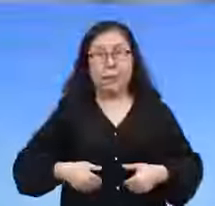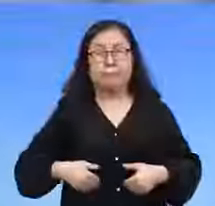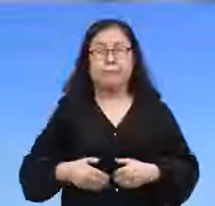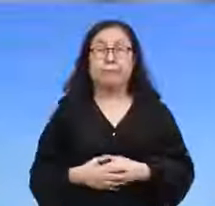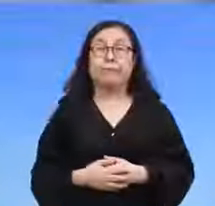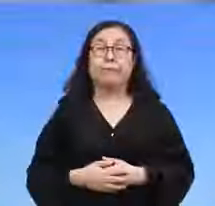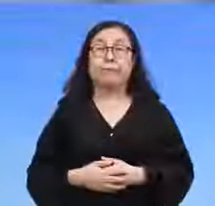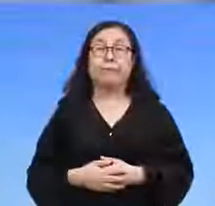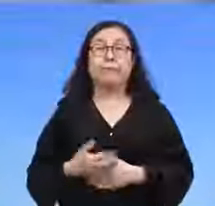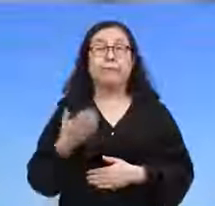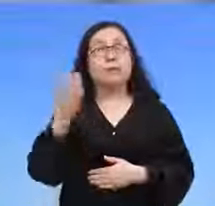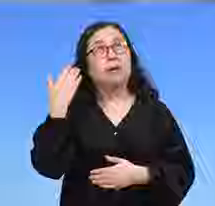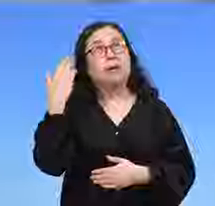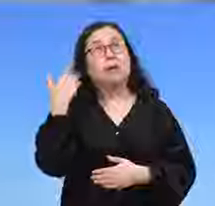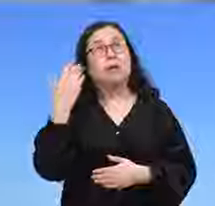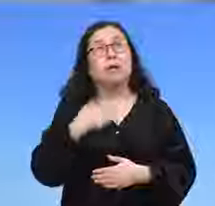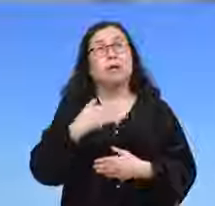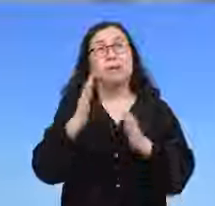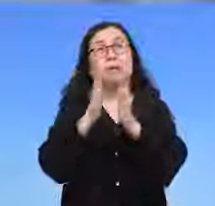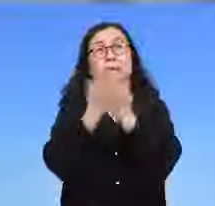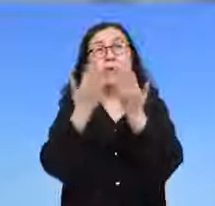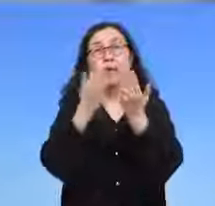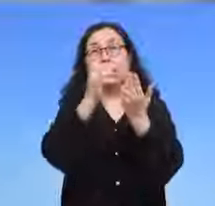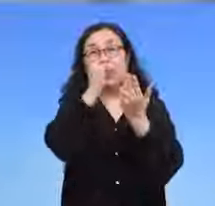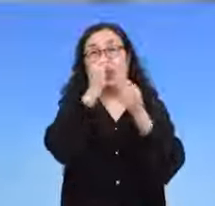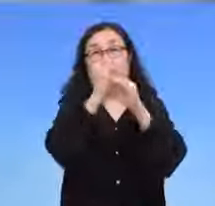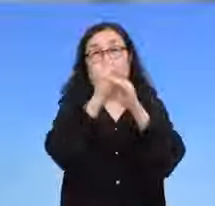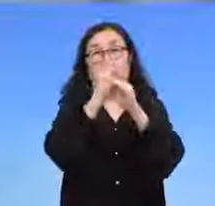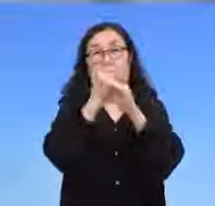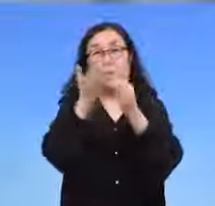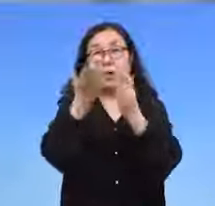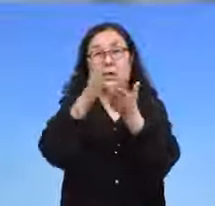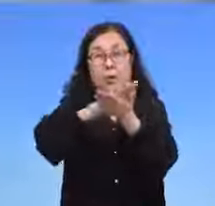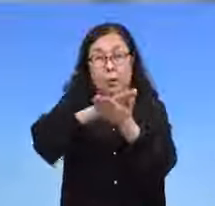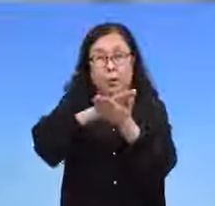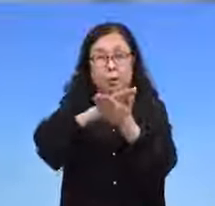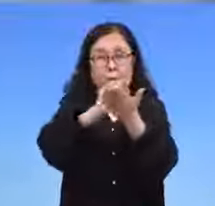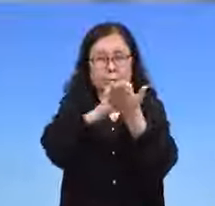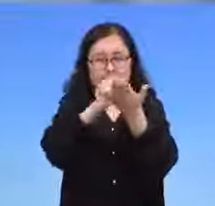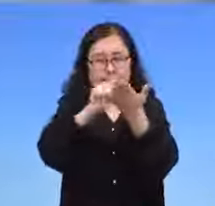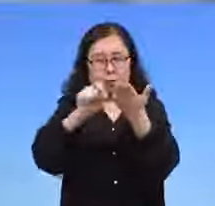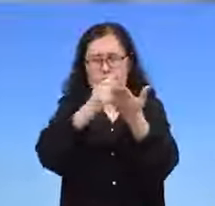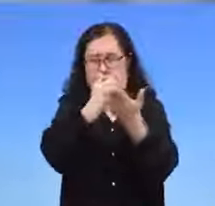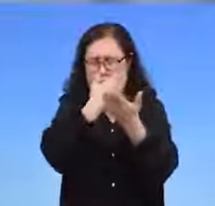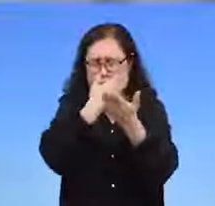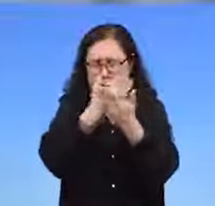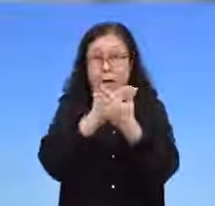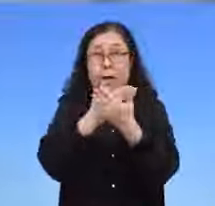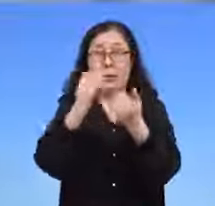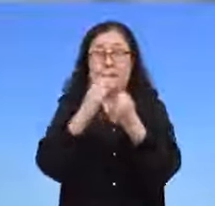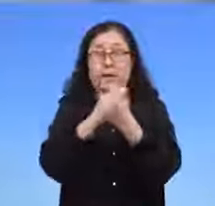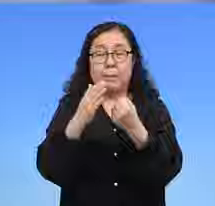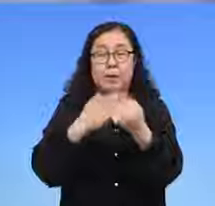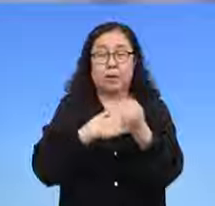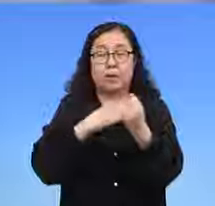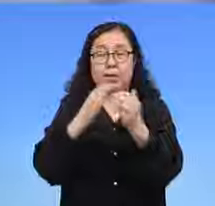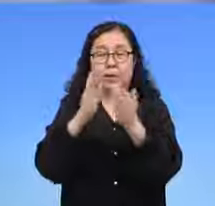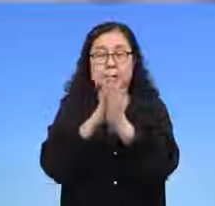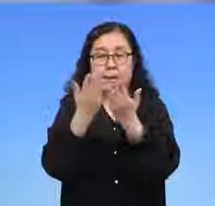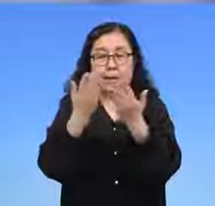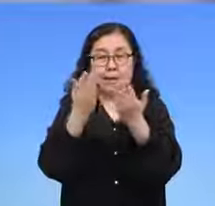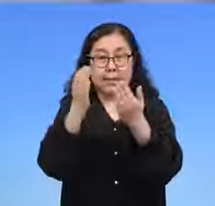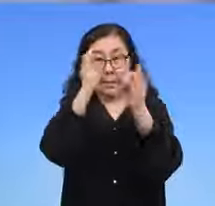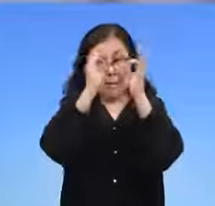제가 이 대목을 예전에 그 책을 읽다가 이렇게 그 페이지를 접어놓고 밑줄도 꺼놨기 때문에요, 이번에 이거 찾는데